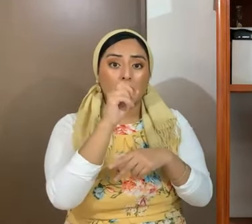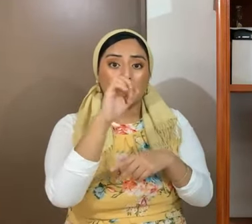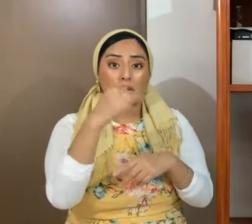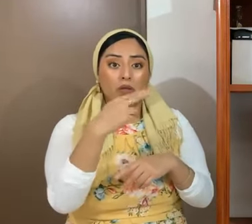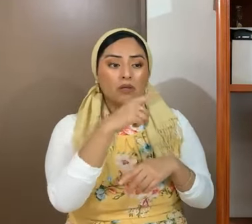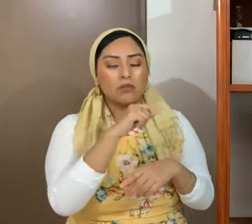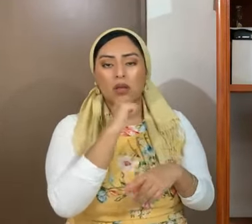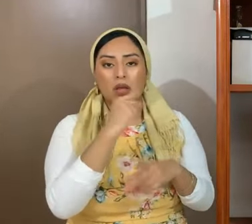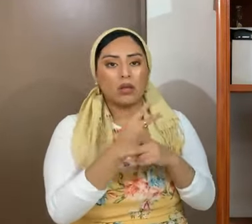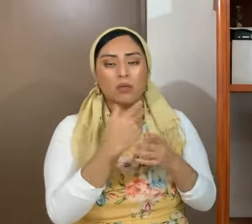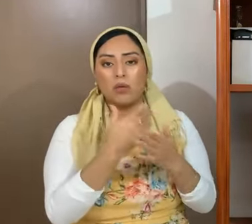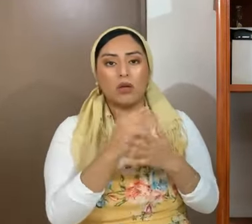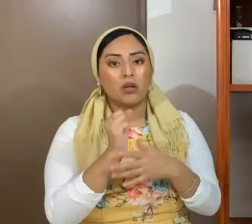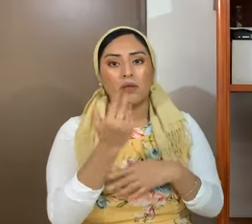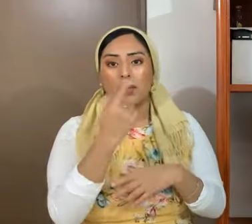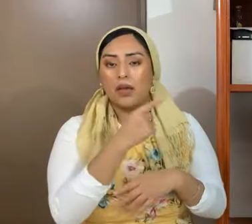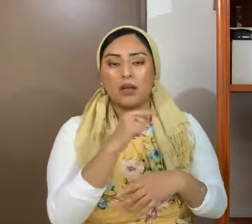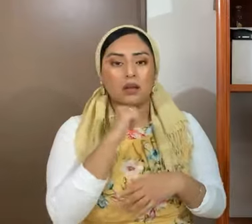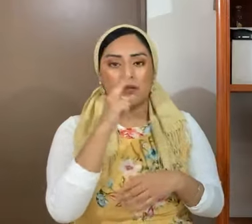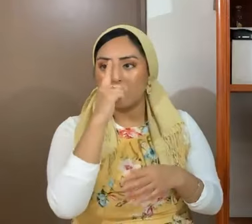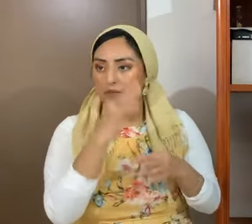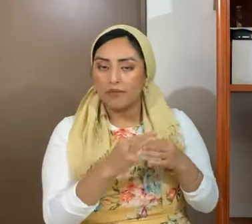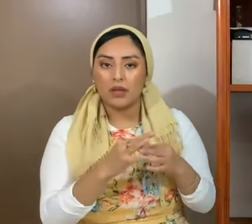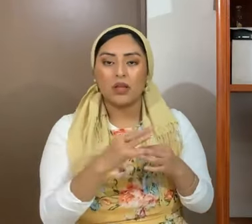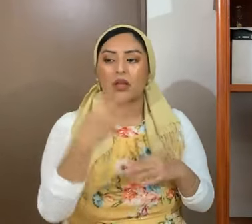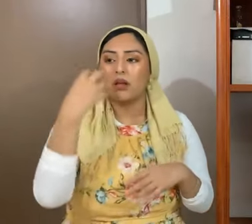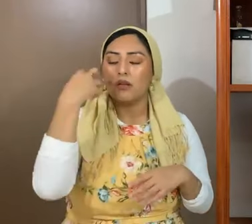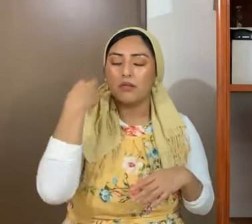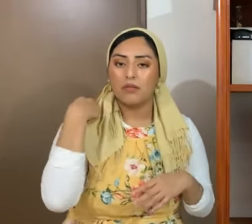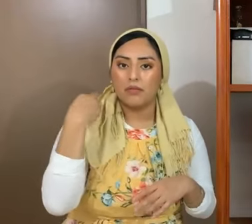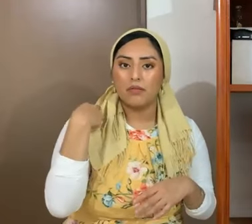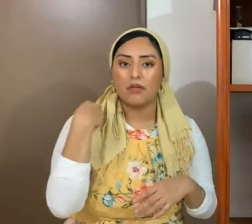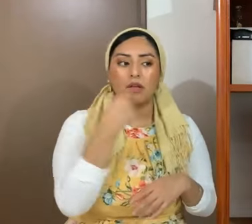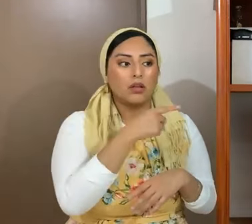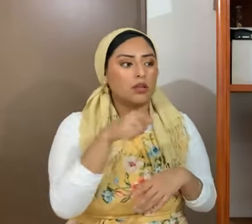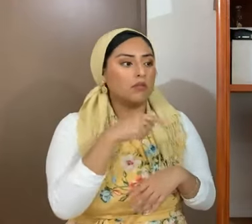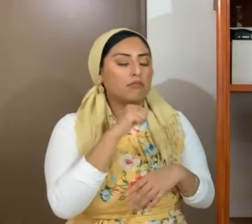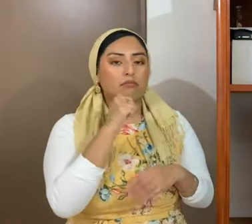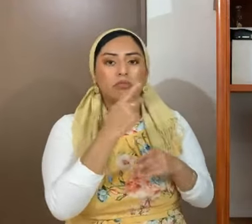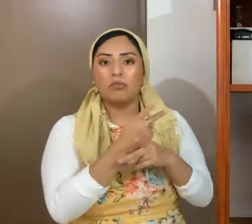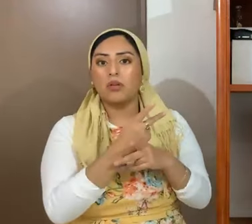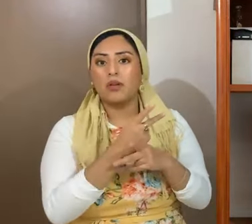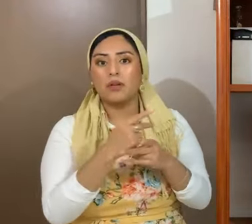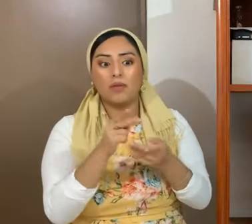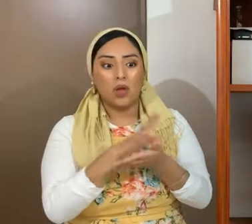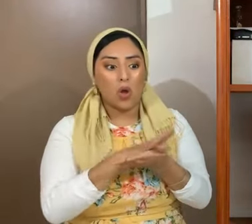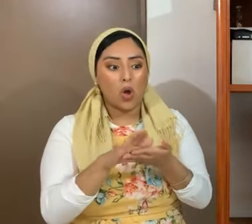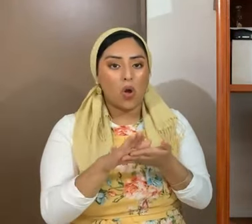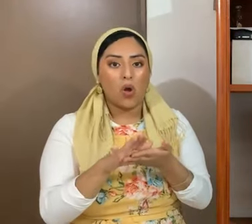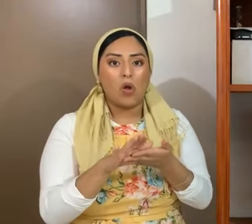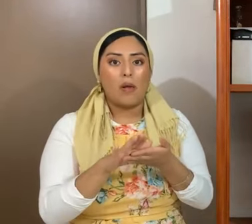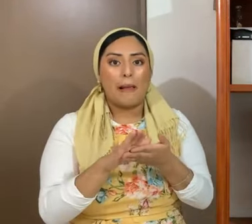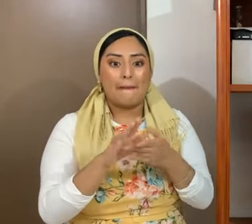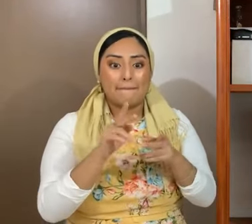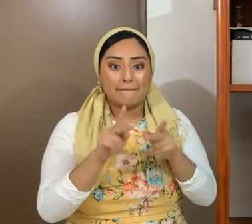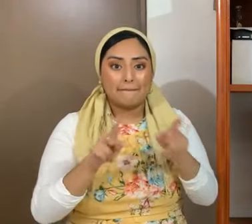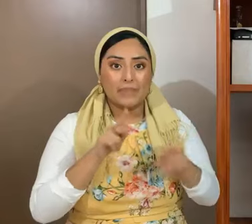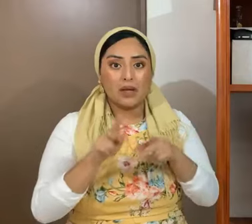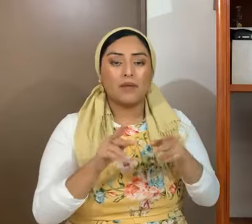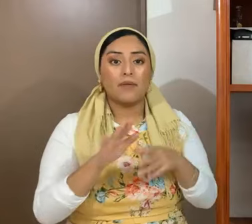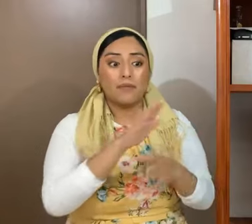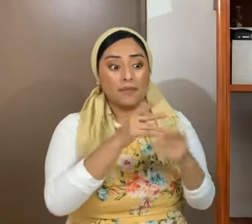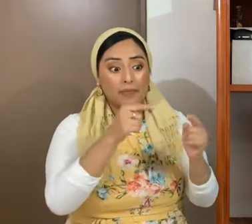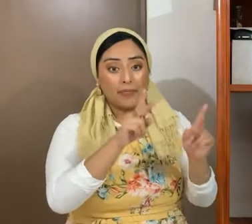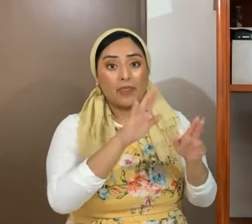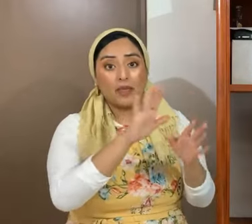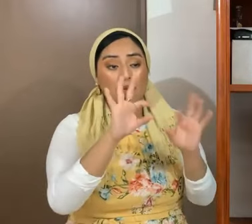no guardan bien el Shabbat, no son fieles a sus autoridades, no guardan la simiente Kadosh, sino que dejan que sus hijos, que